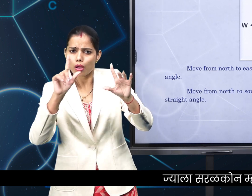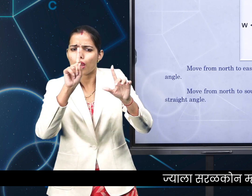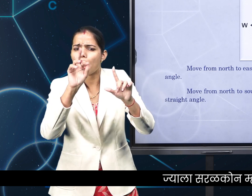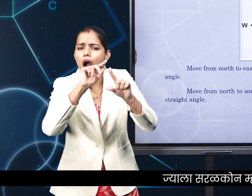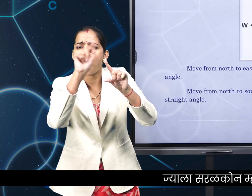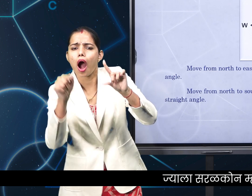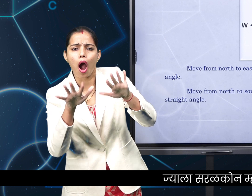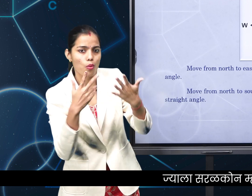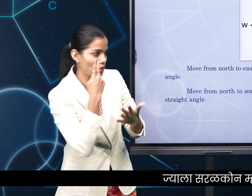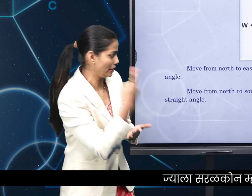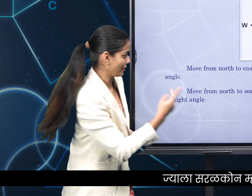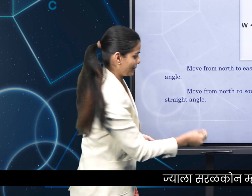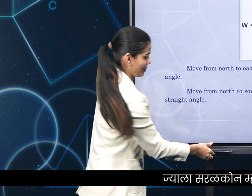सरळ कोन म्हणतात.